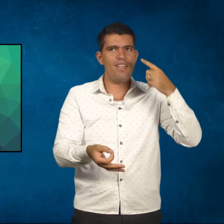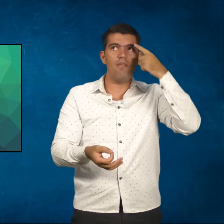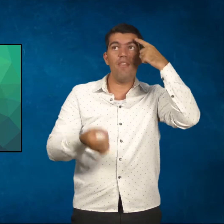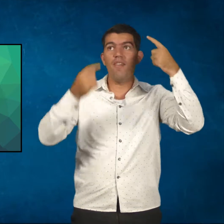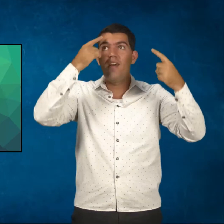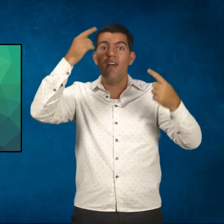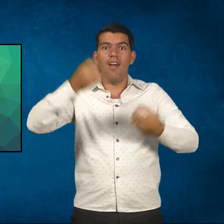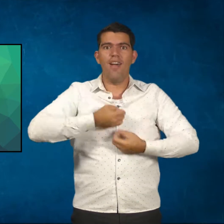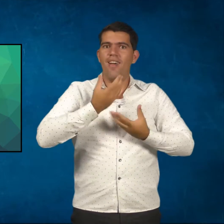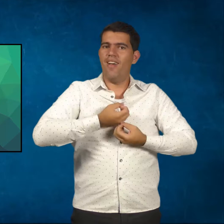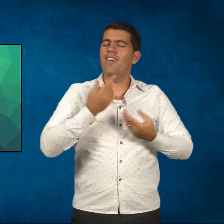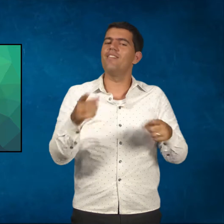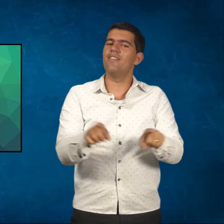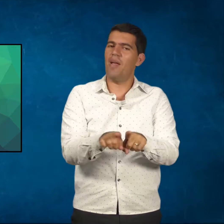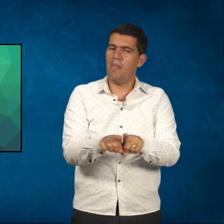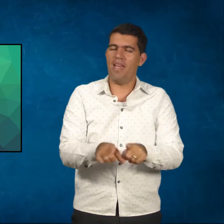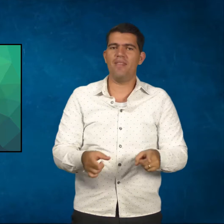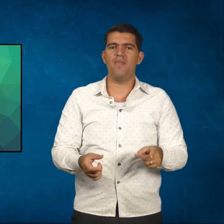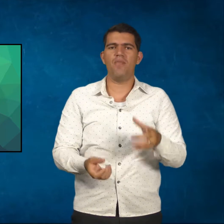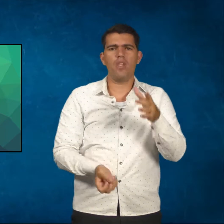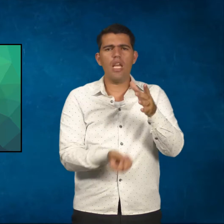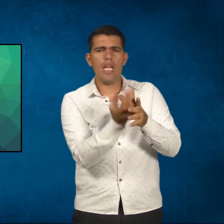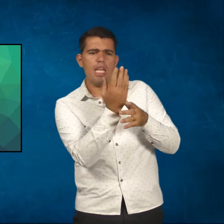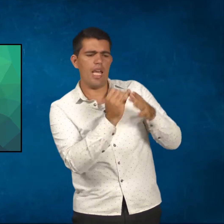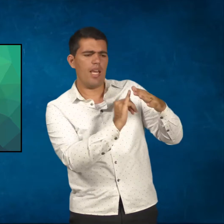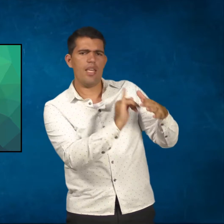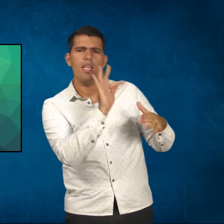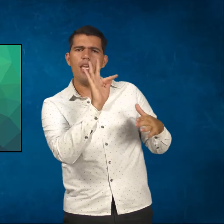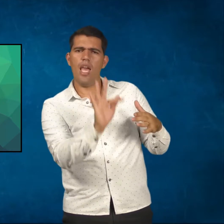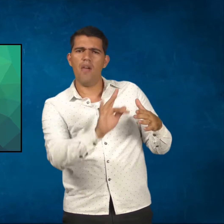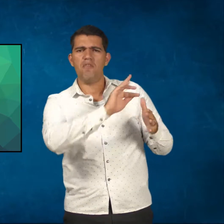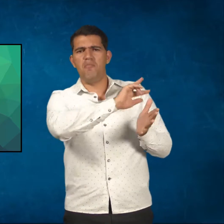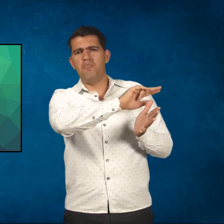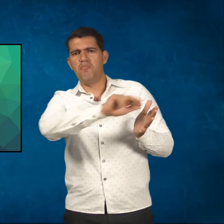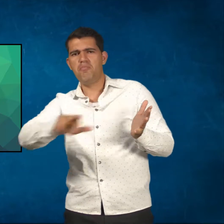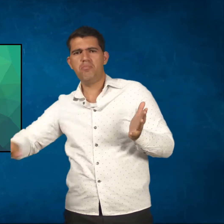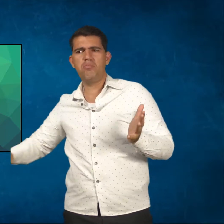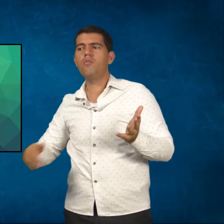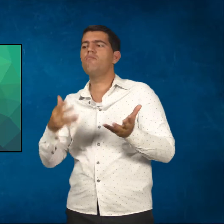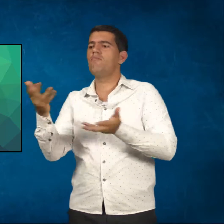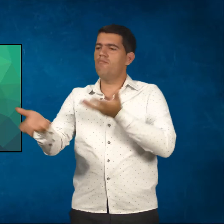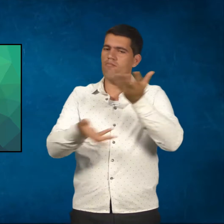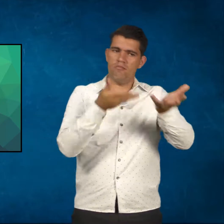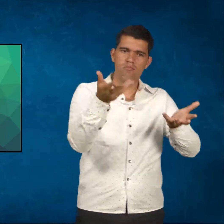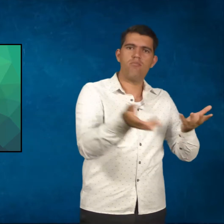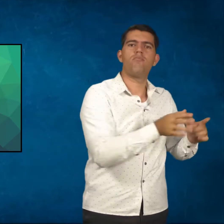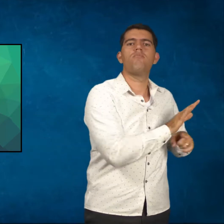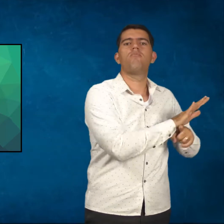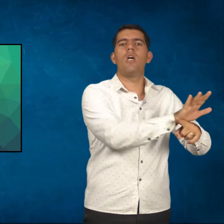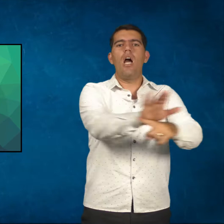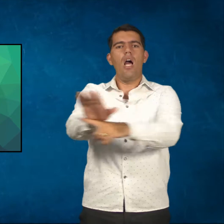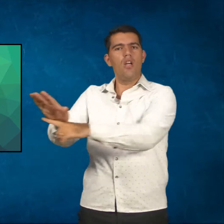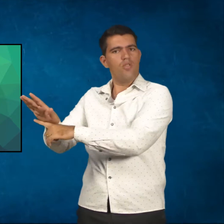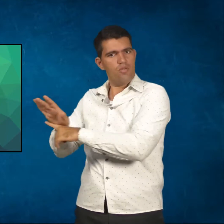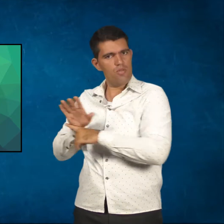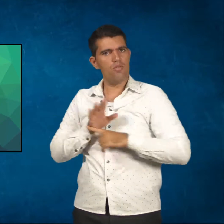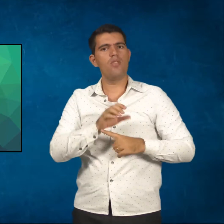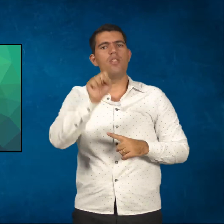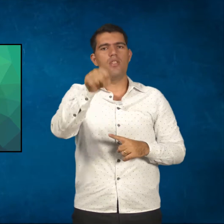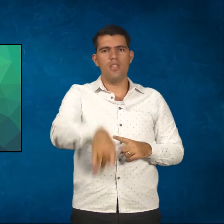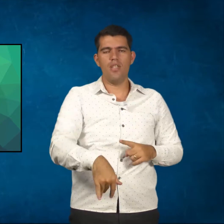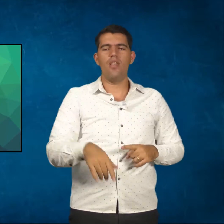criativa. A criação dos institutos, desse modo, atende de fato a uma culminância